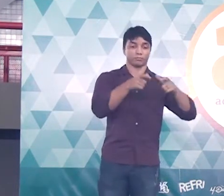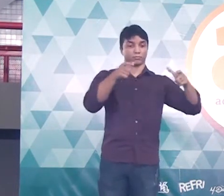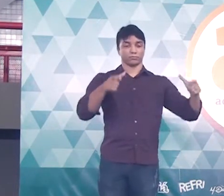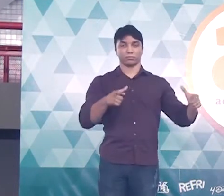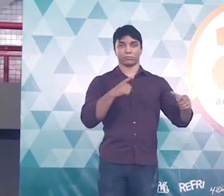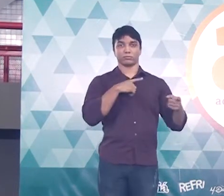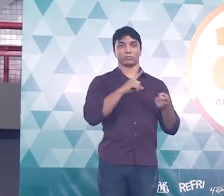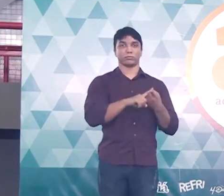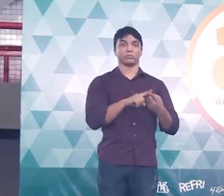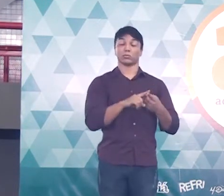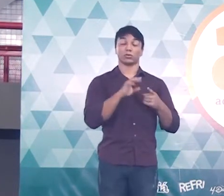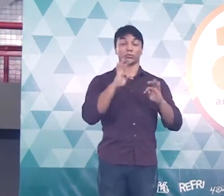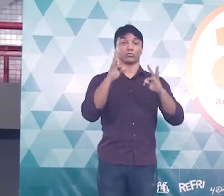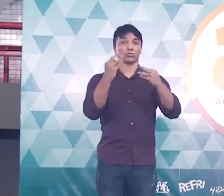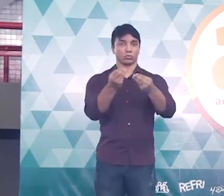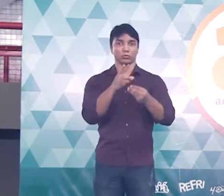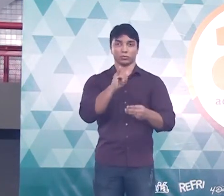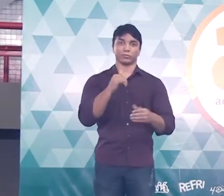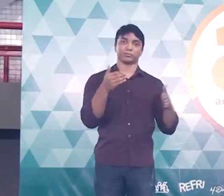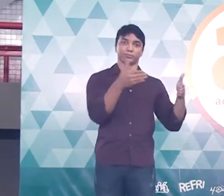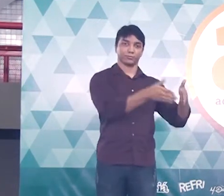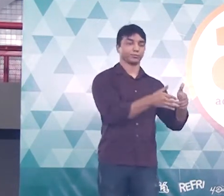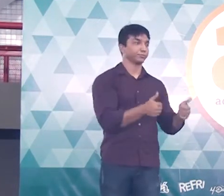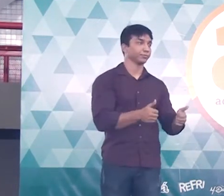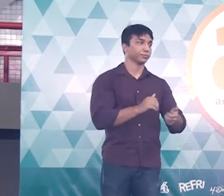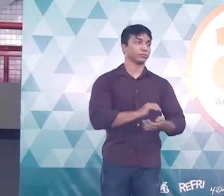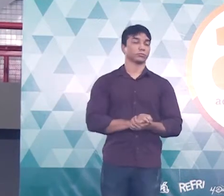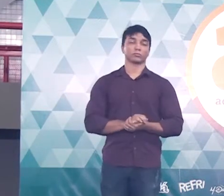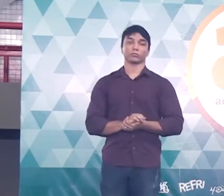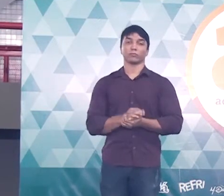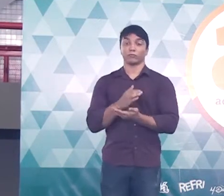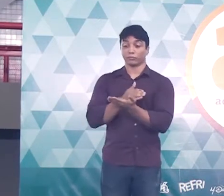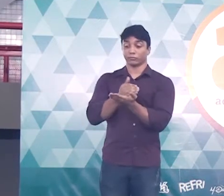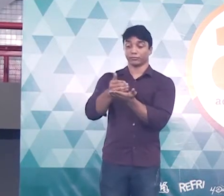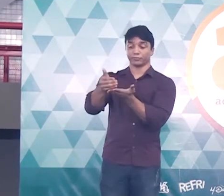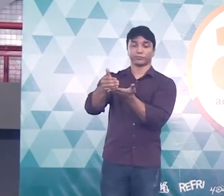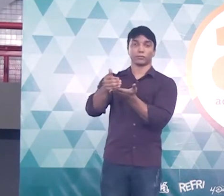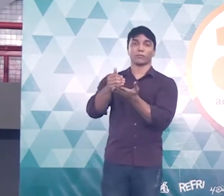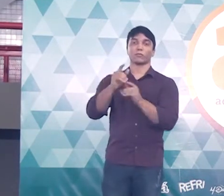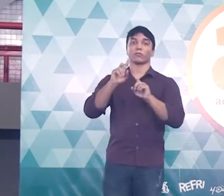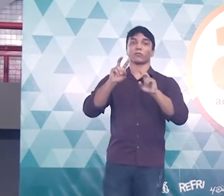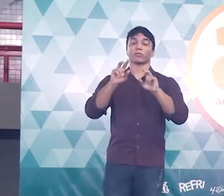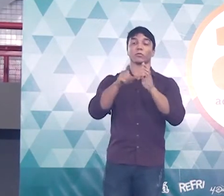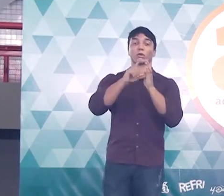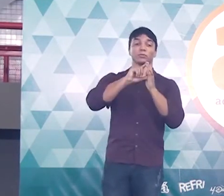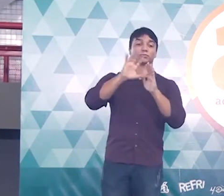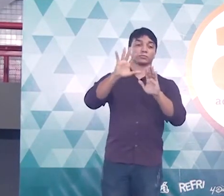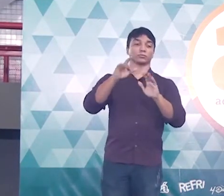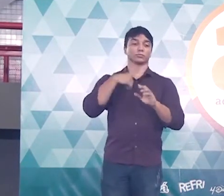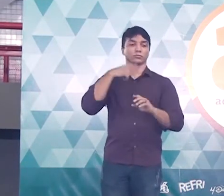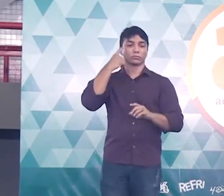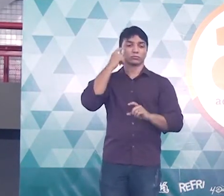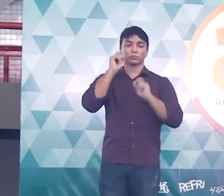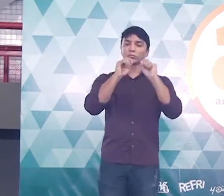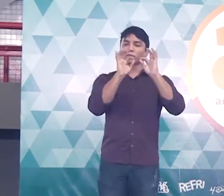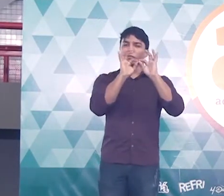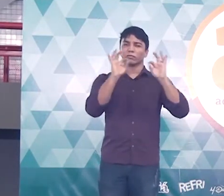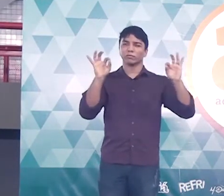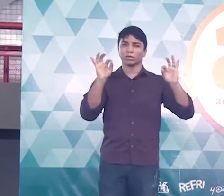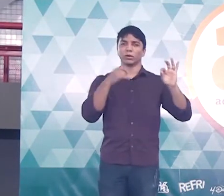fazer, todos vão fazer a primeira fase. Então nós vamos começar aqui, antes de mais nada, com